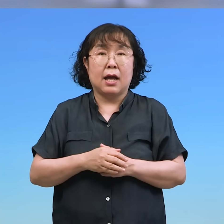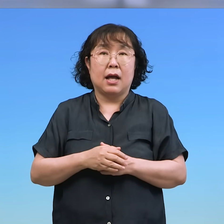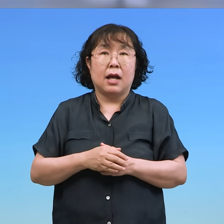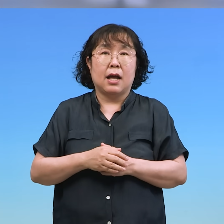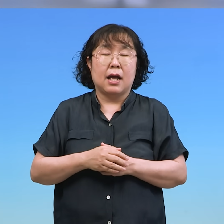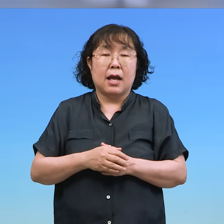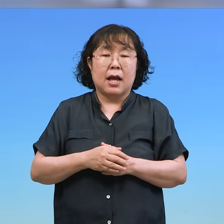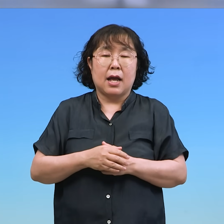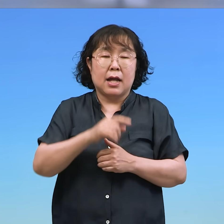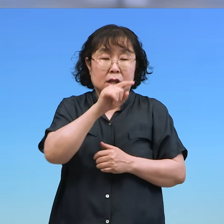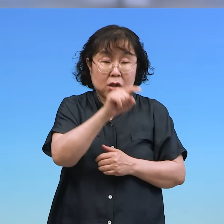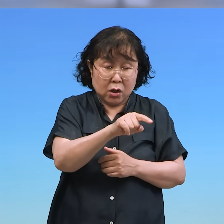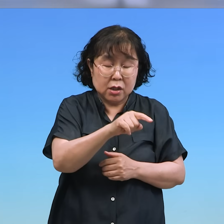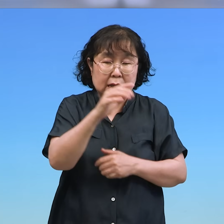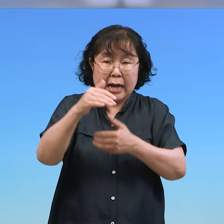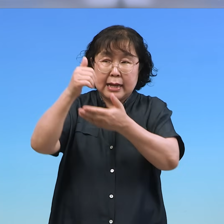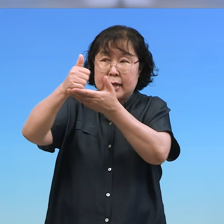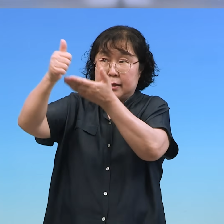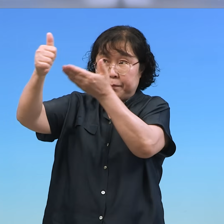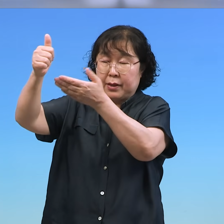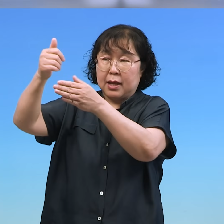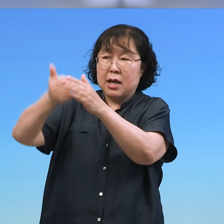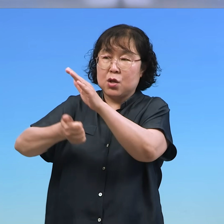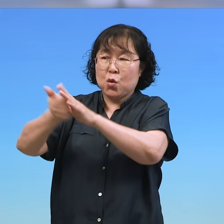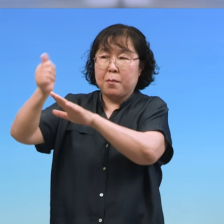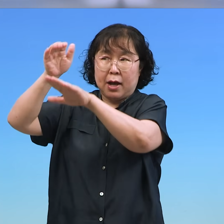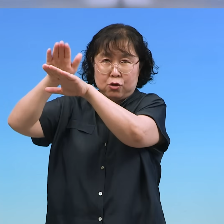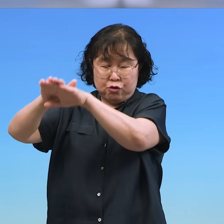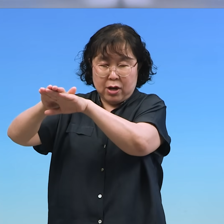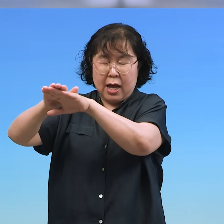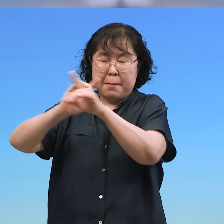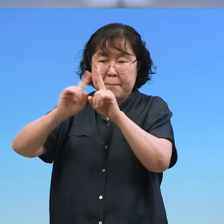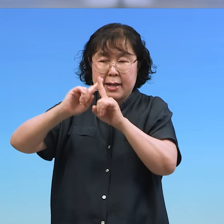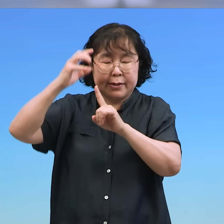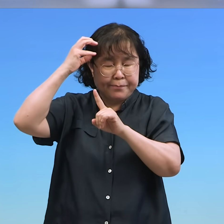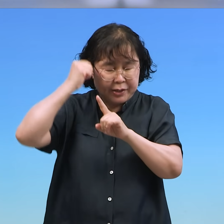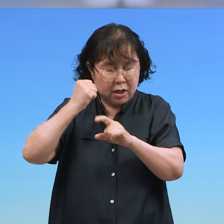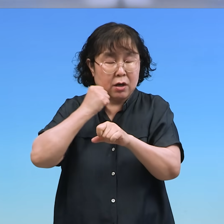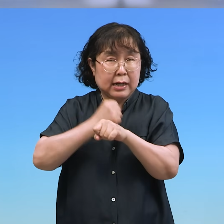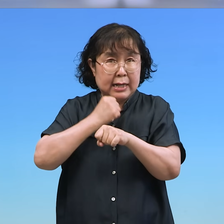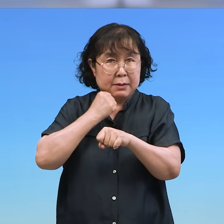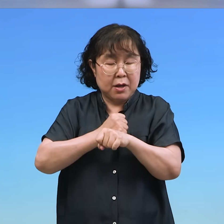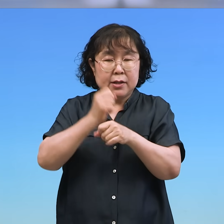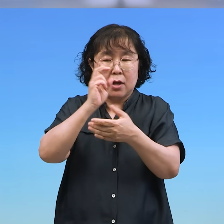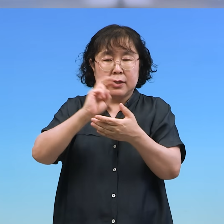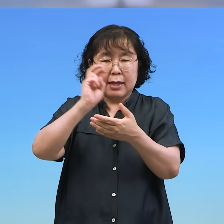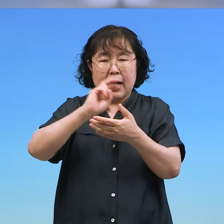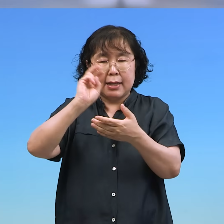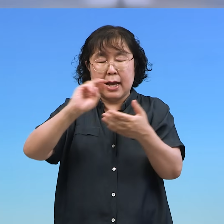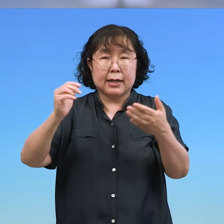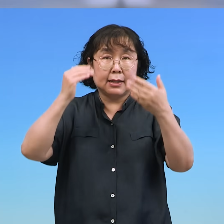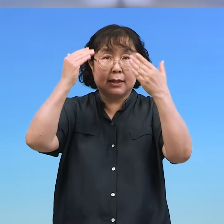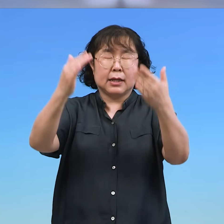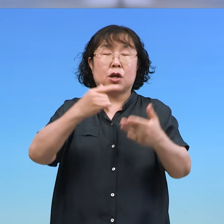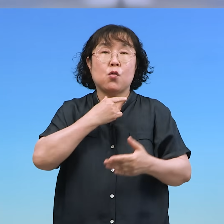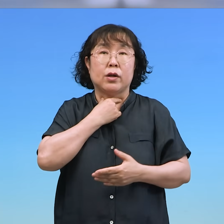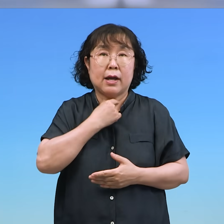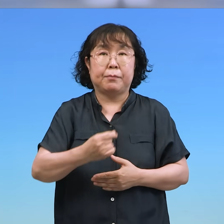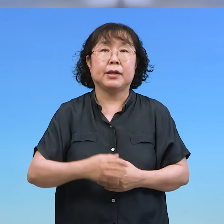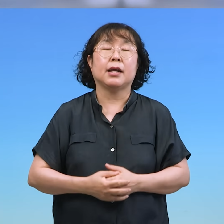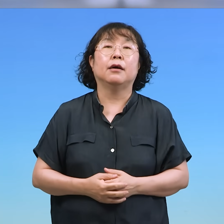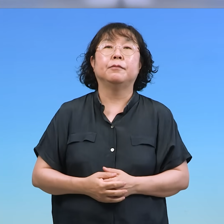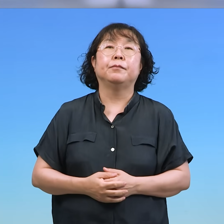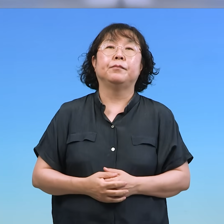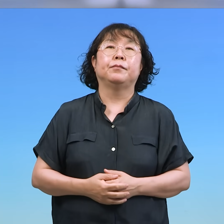된다고요? 너는 하나님께 소망을 두라. 우리 그 의미를 가지고 이 찬양 같이 불러보기